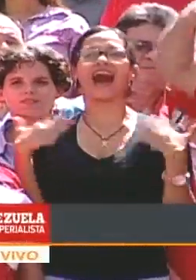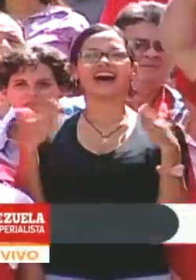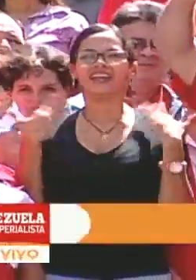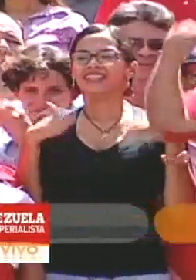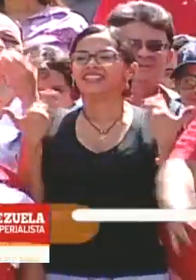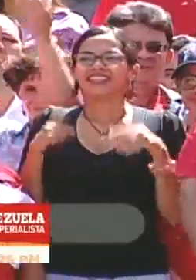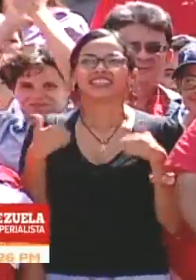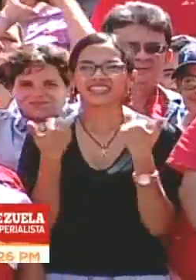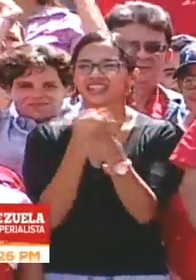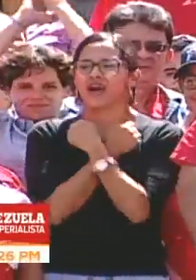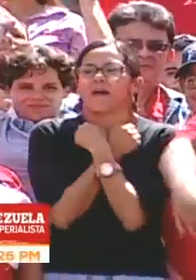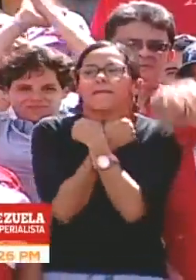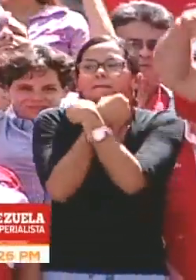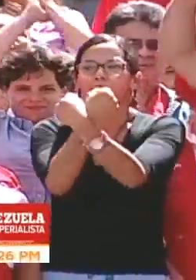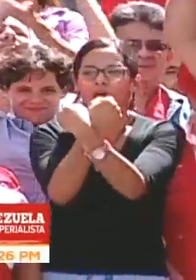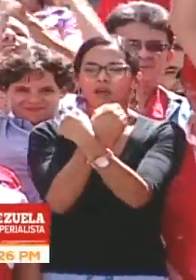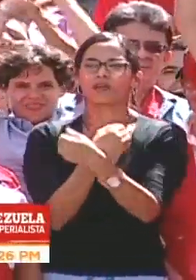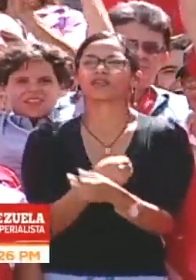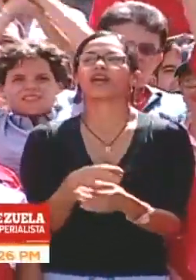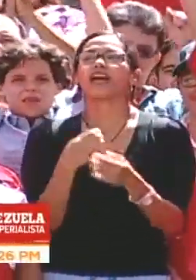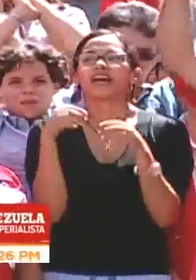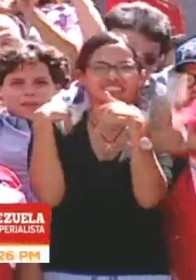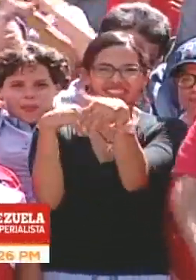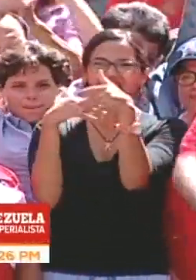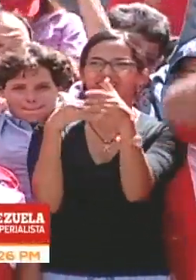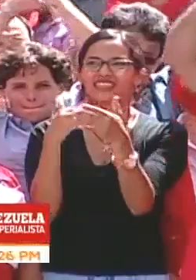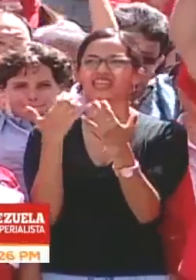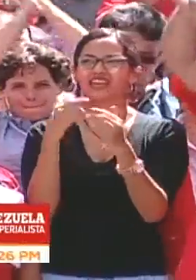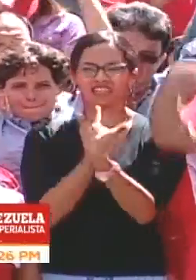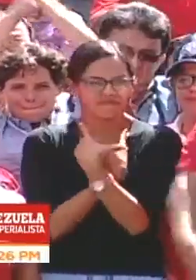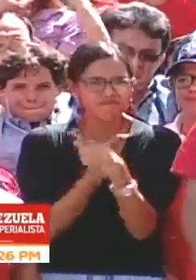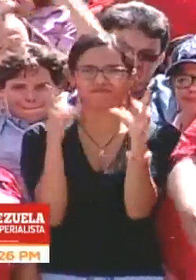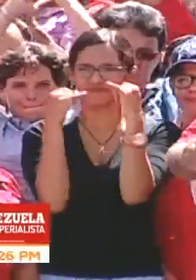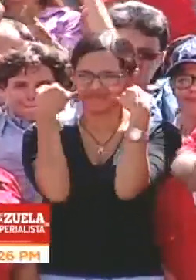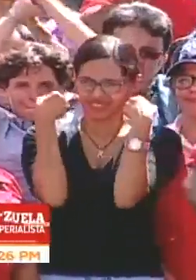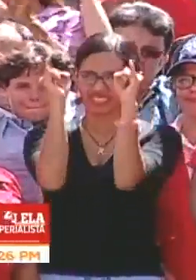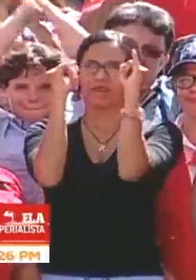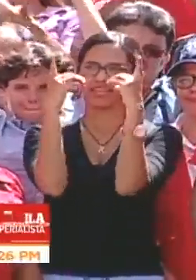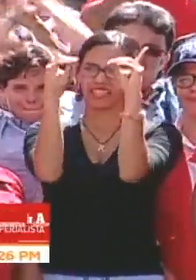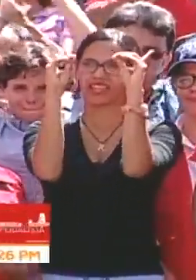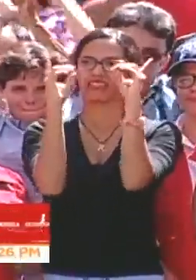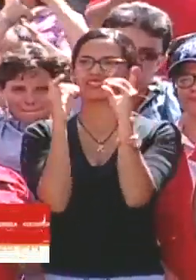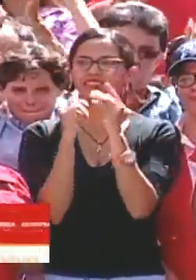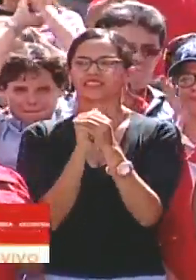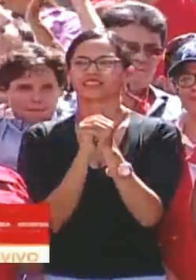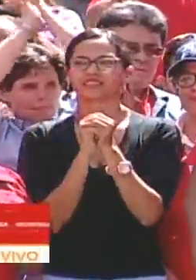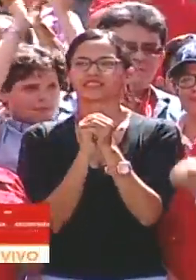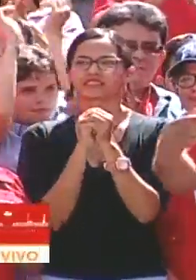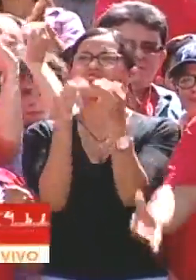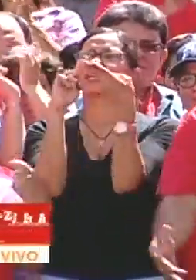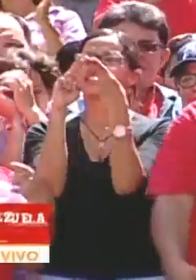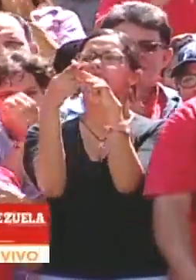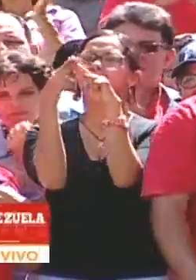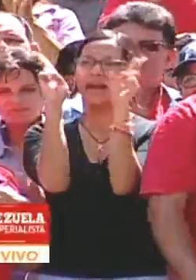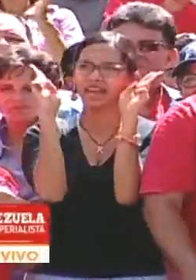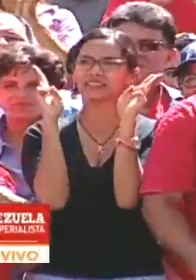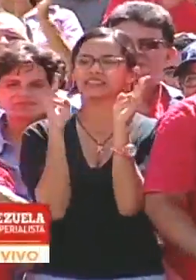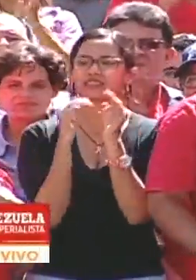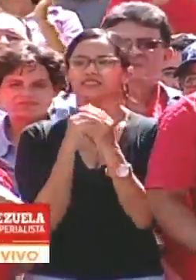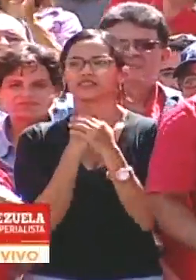alegría, de amor, es una concentración de soberanía, de independencia, de